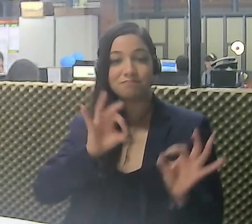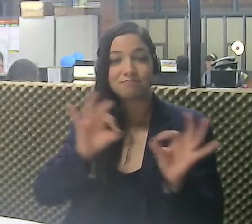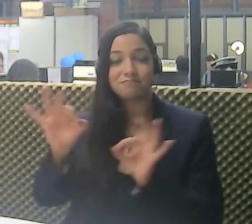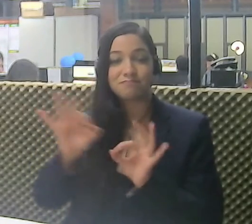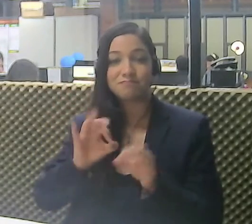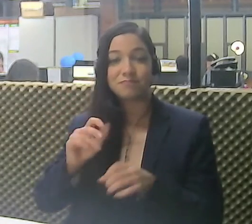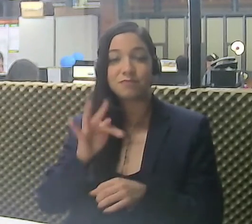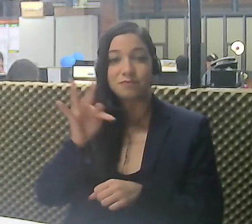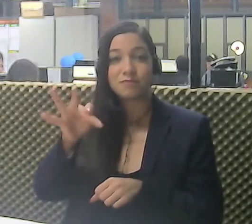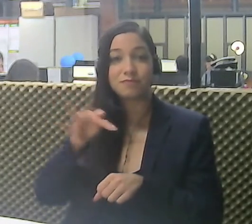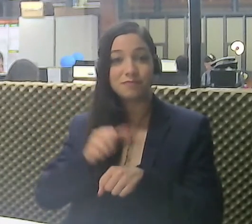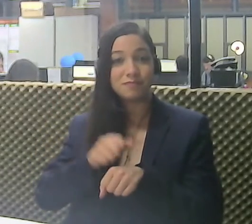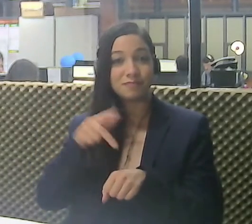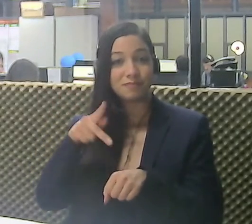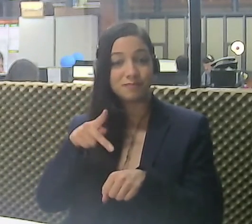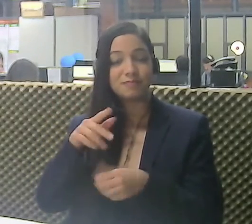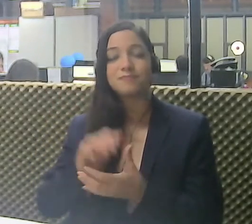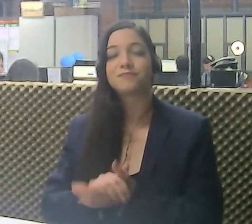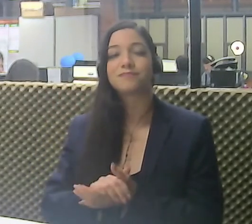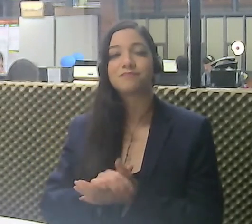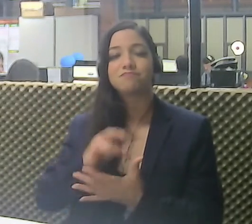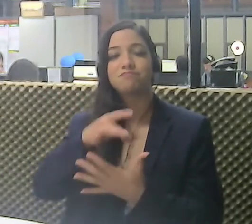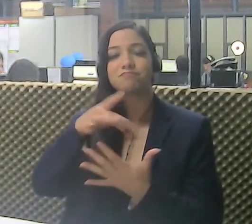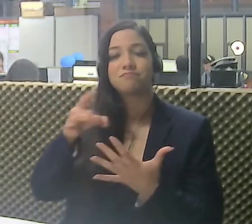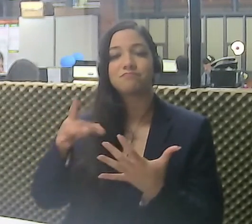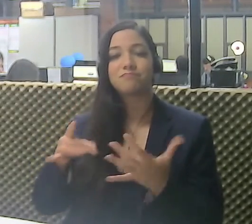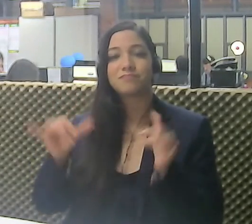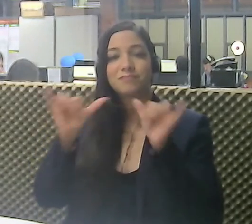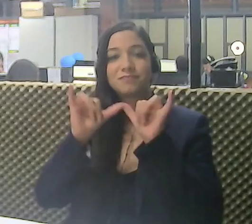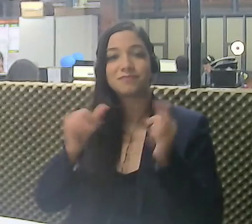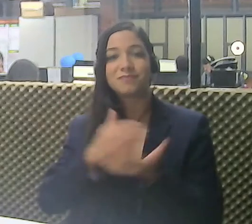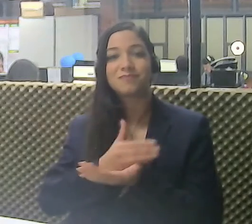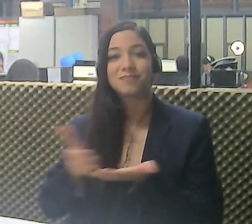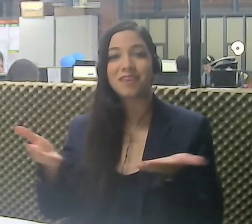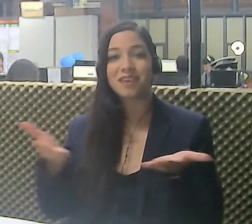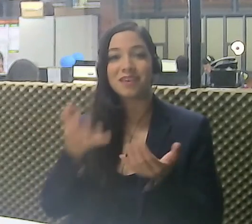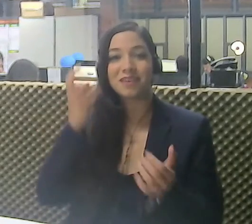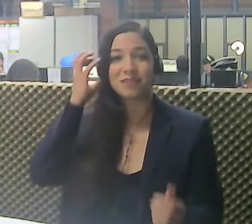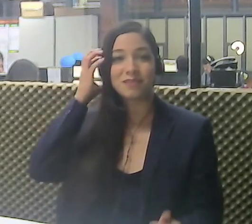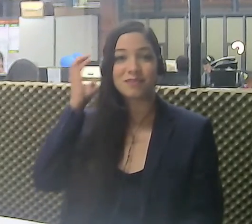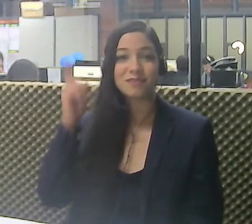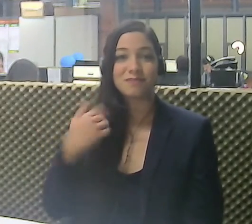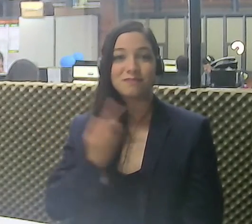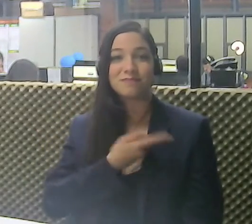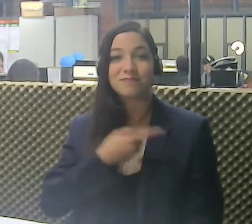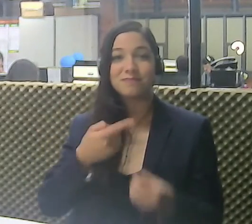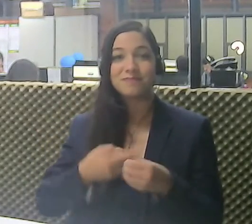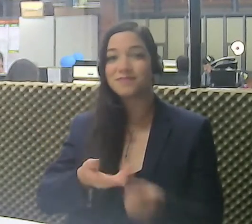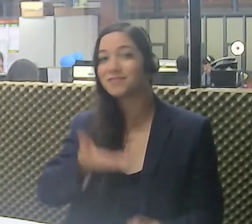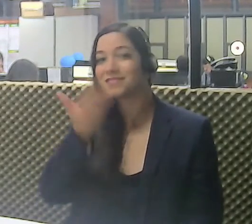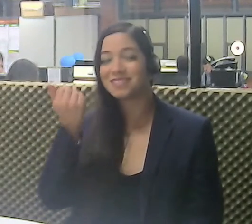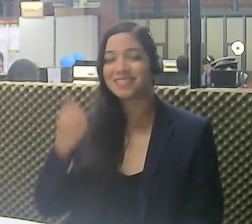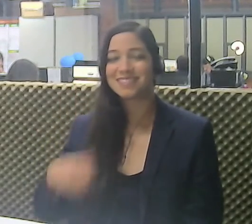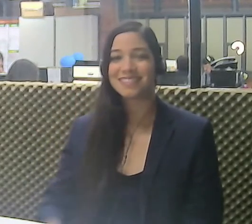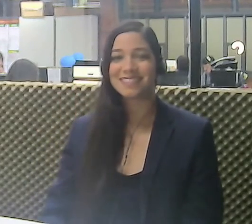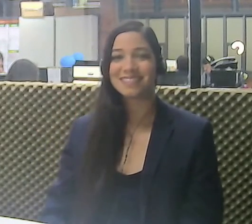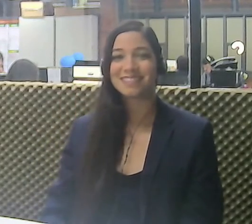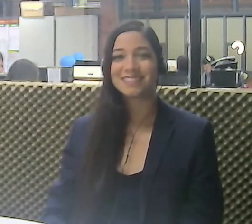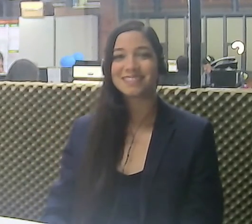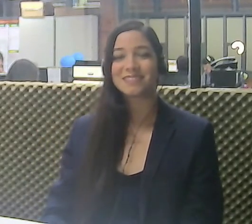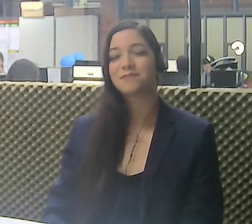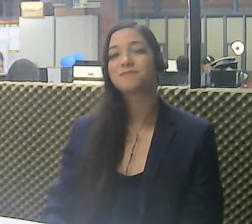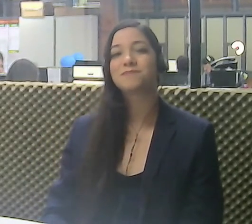para a aposentadoria. Essas e outras notícias a partir de agora na Rádio Nossa Cidade. Vem com a gente!